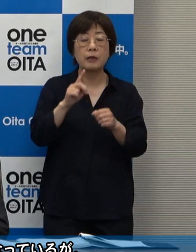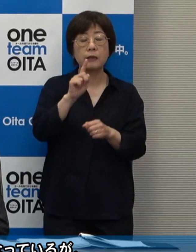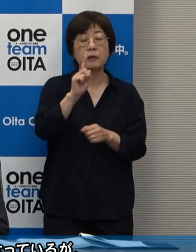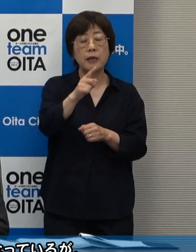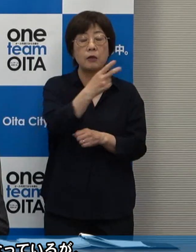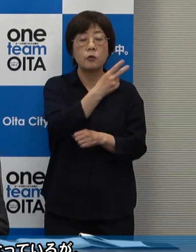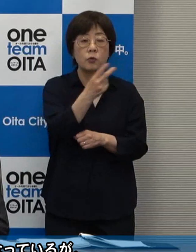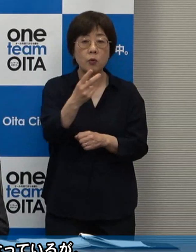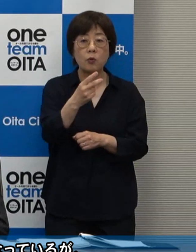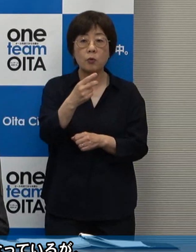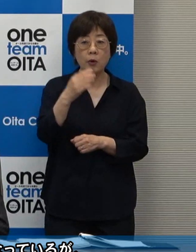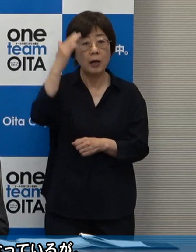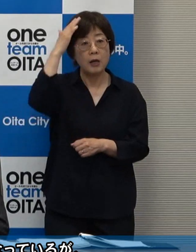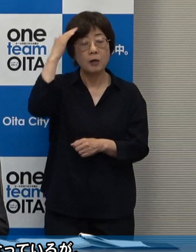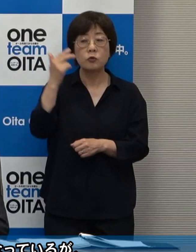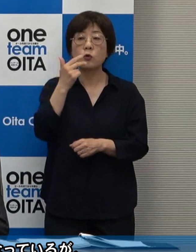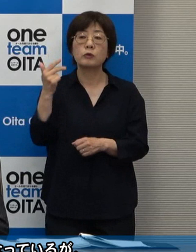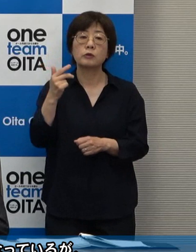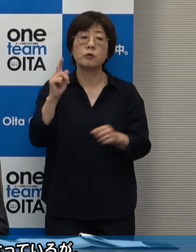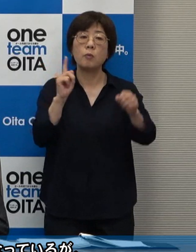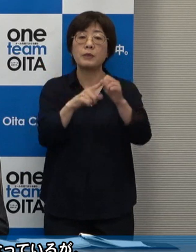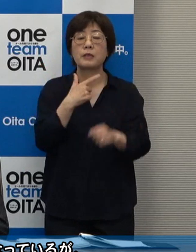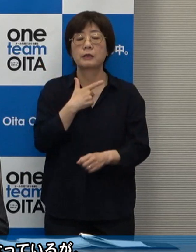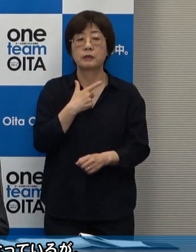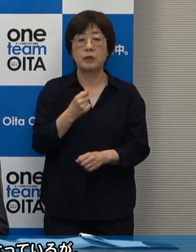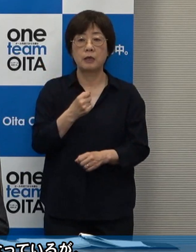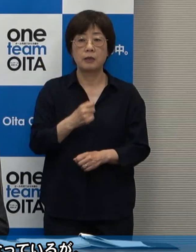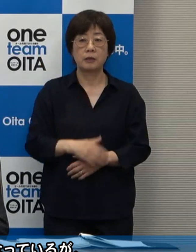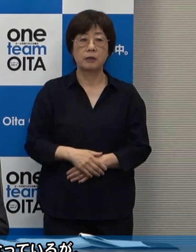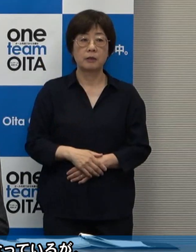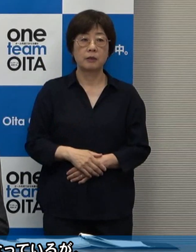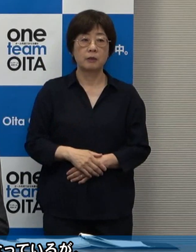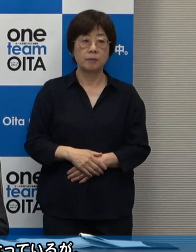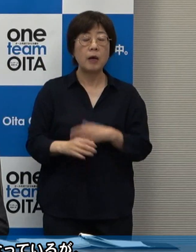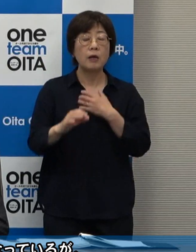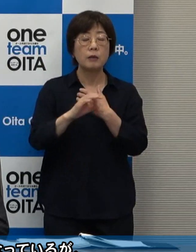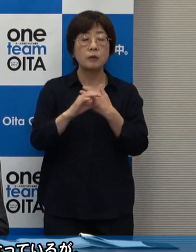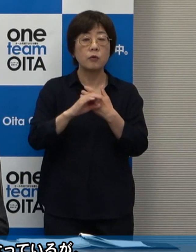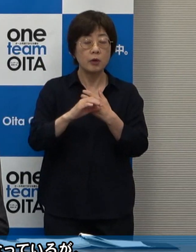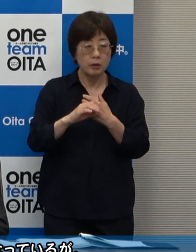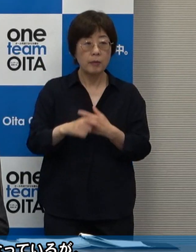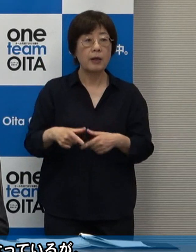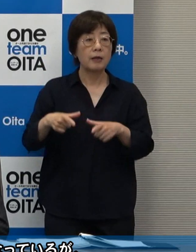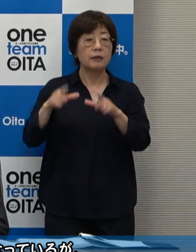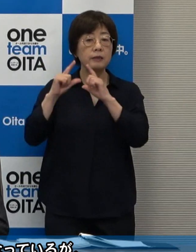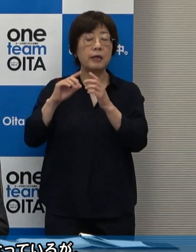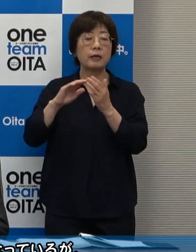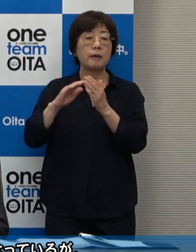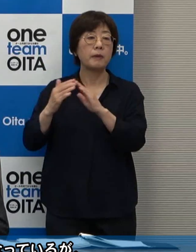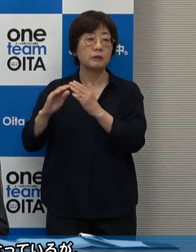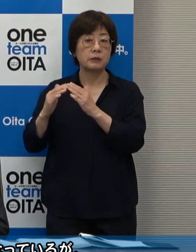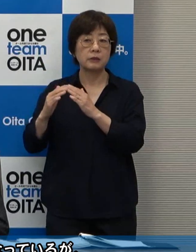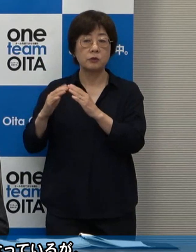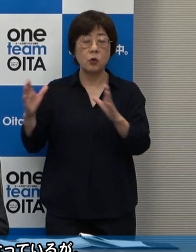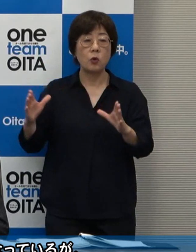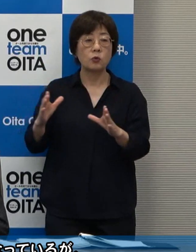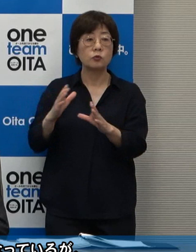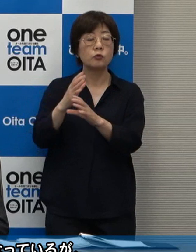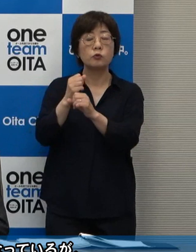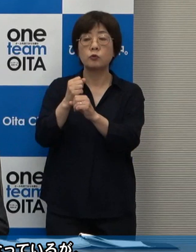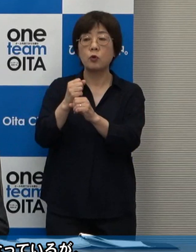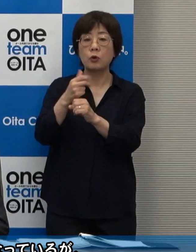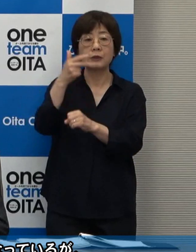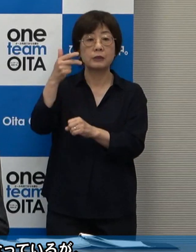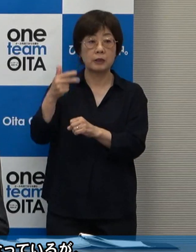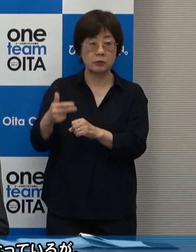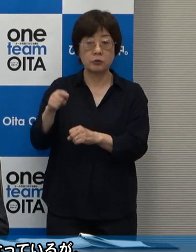ですし、ただ先ほど大きなものを2つ挙げました、新上町の総合